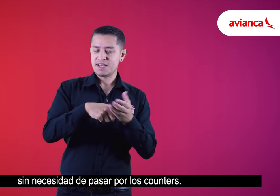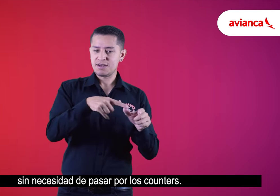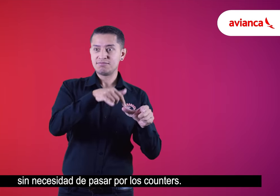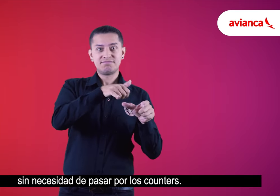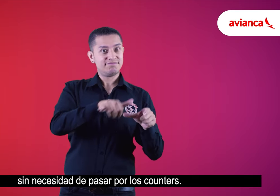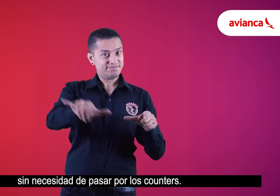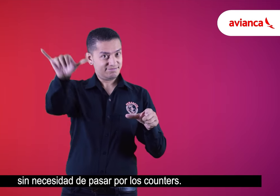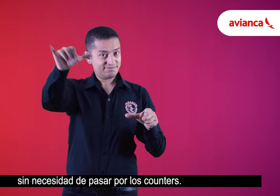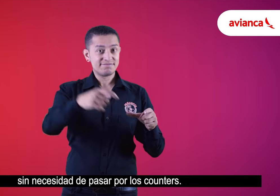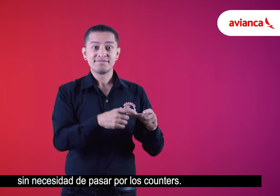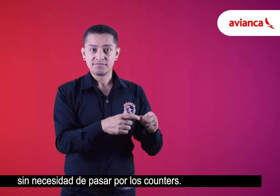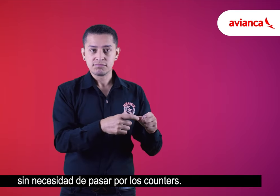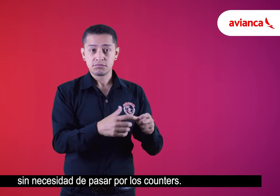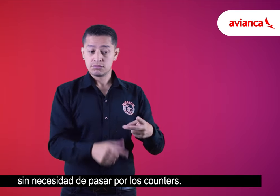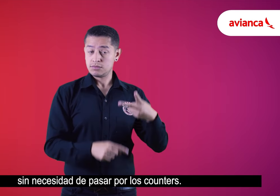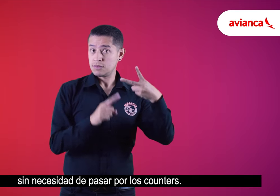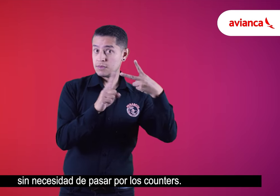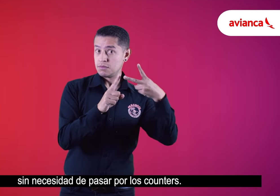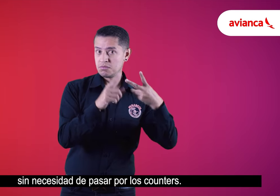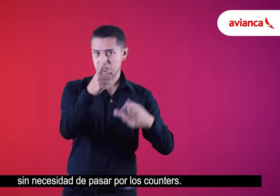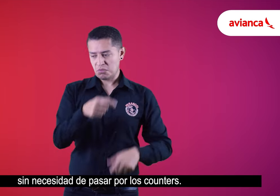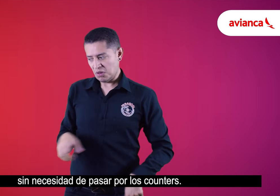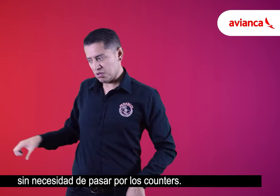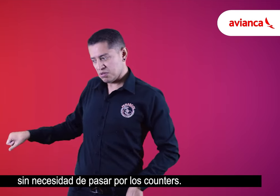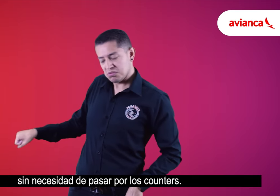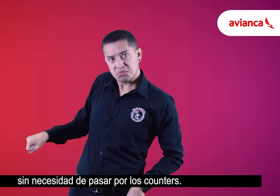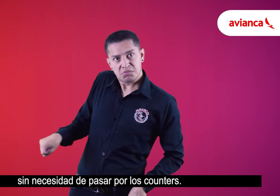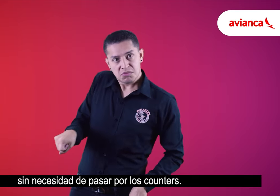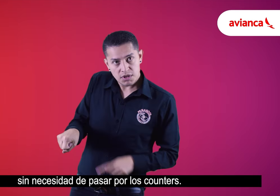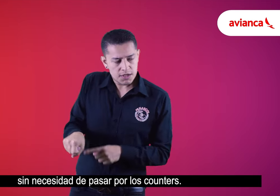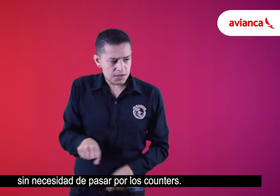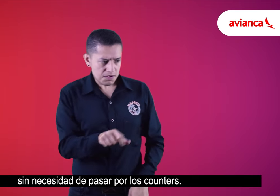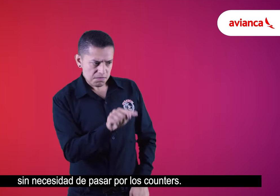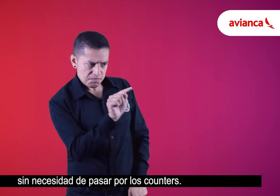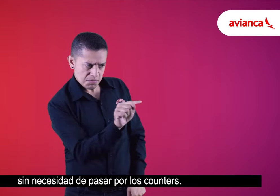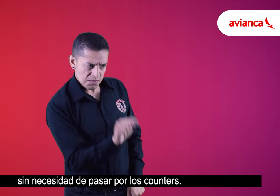sin necesidad de pasar por los counters.